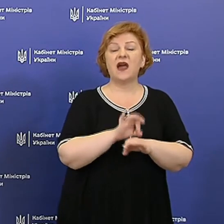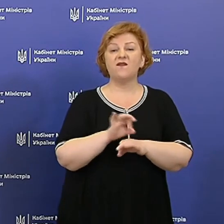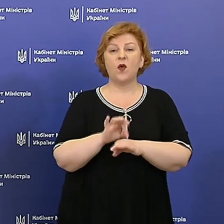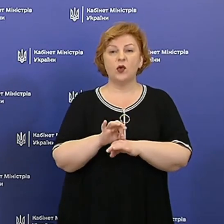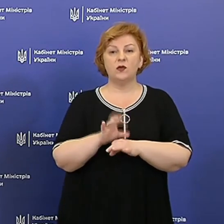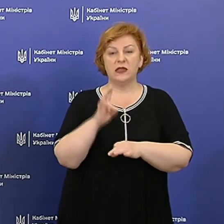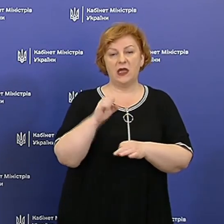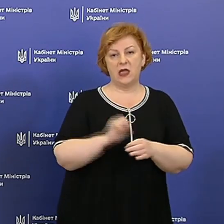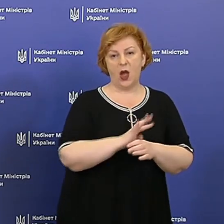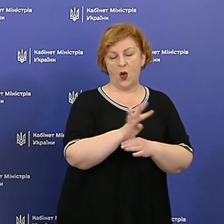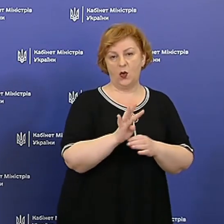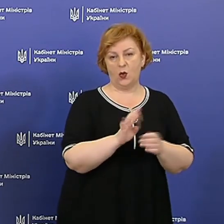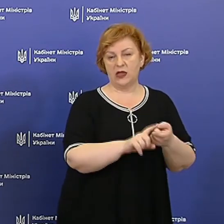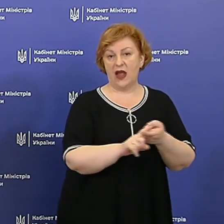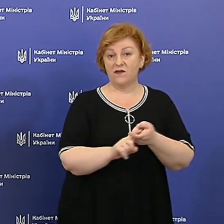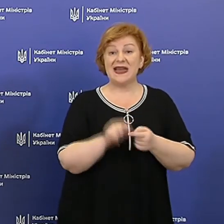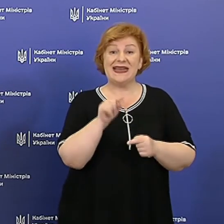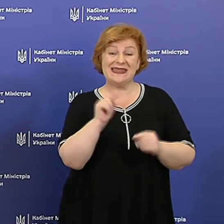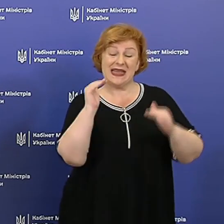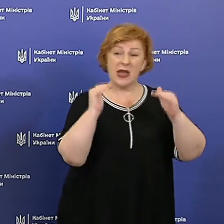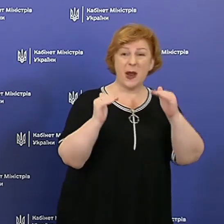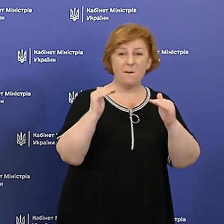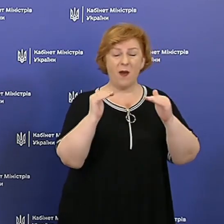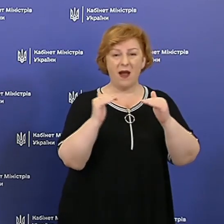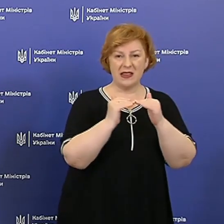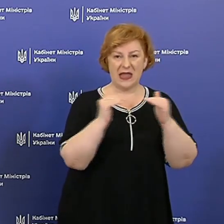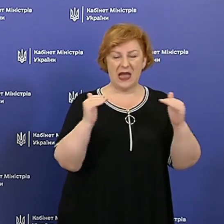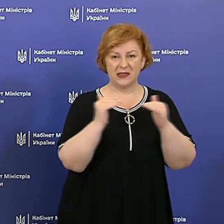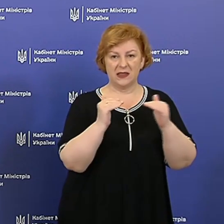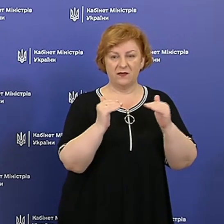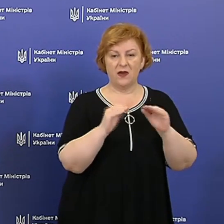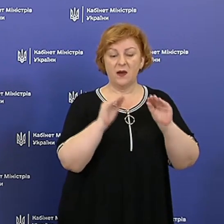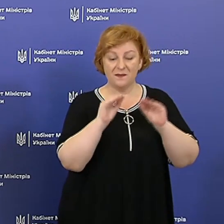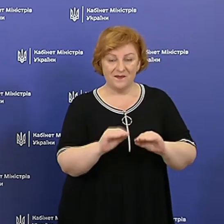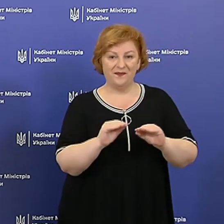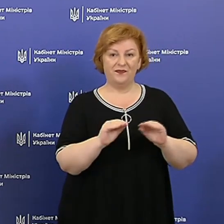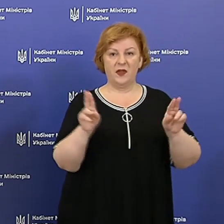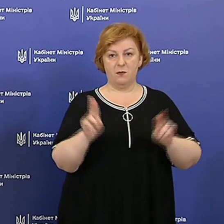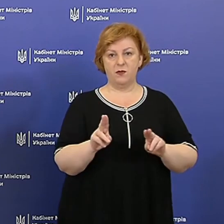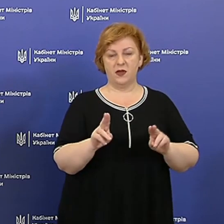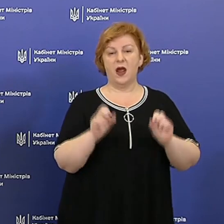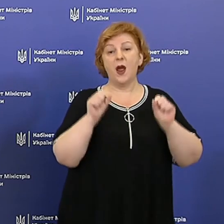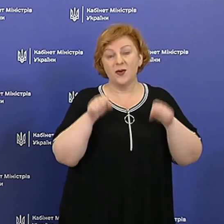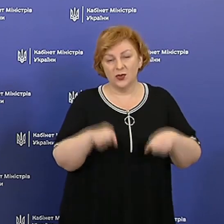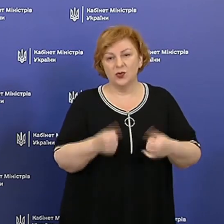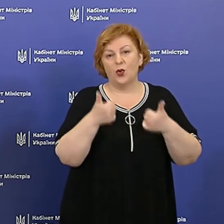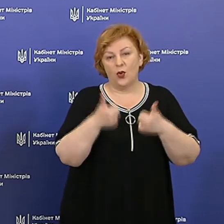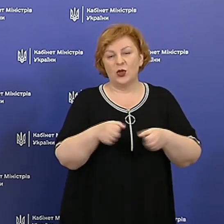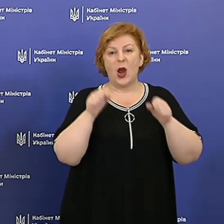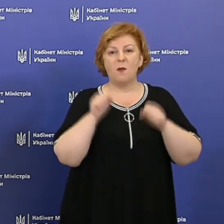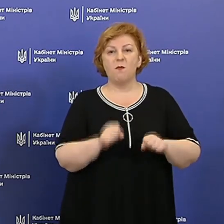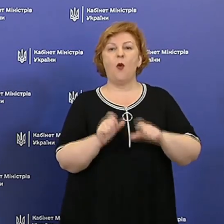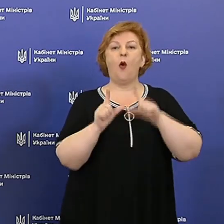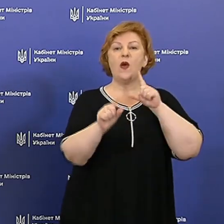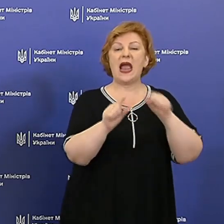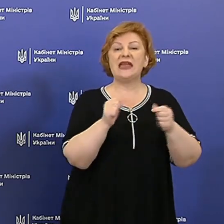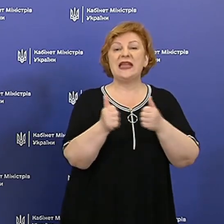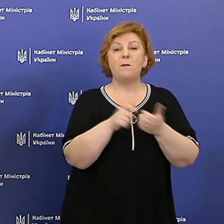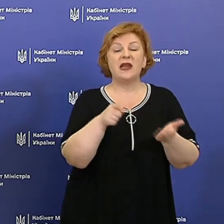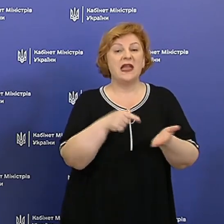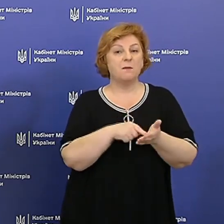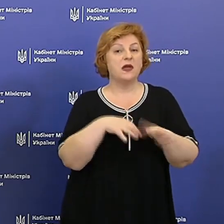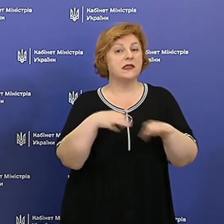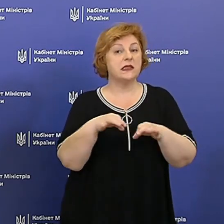на коронавірус. І цей баланс викладений в тому числі в правилах. Добре, може їздити там приміський транспорт, але